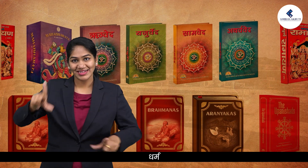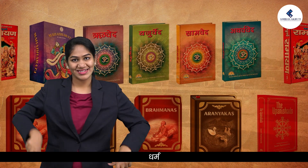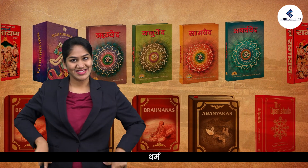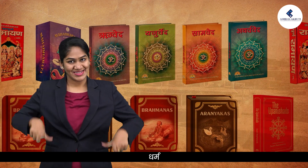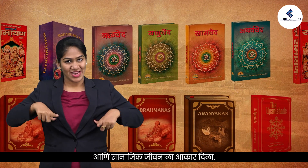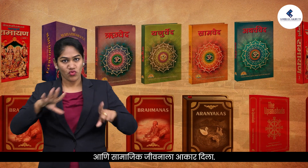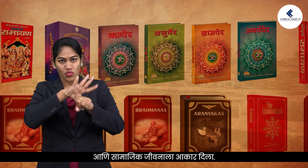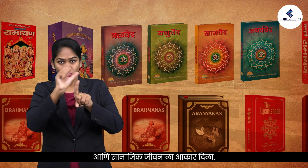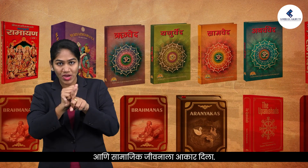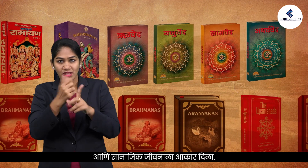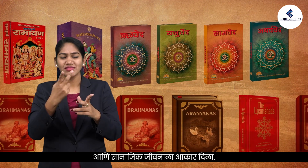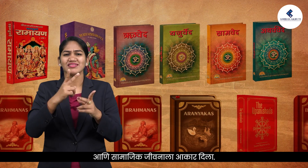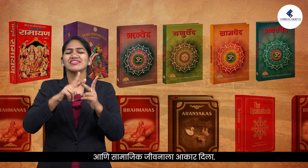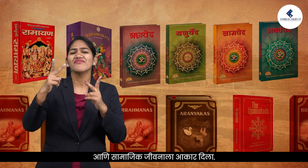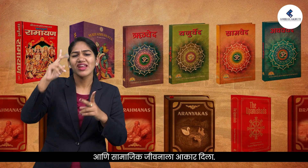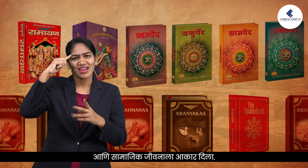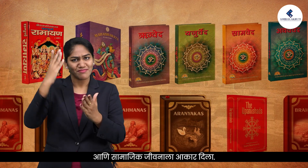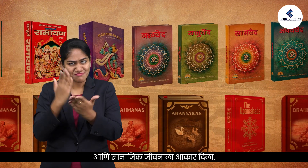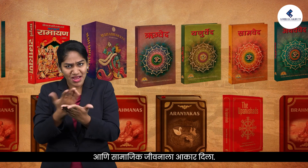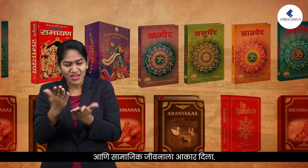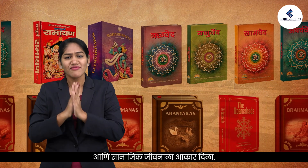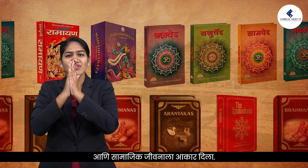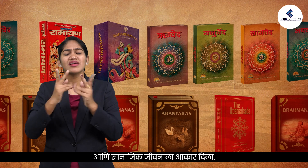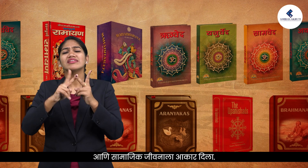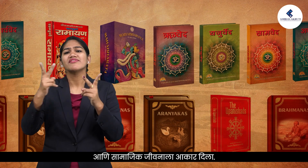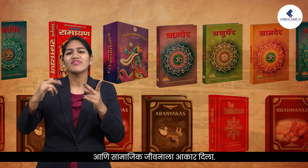धर्म आणि सामाजिक जीवनाला आकार दिला.